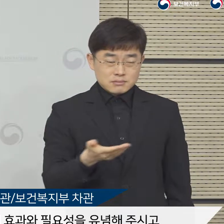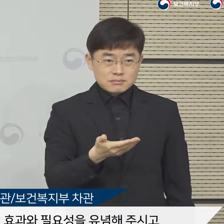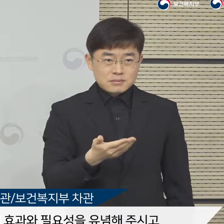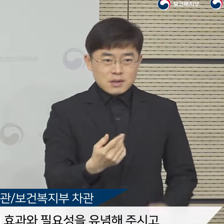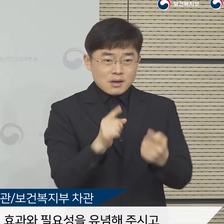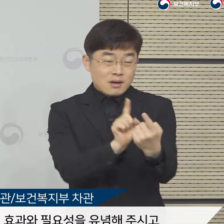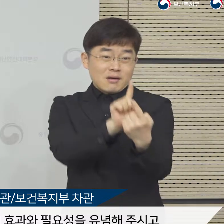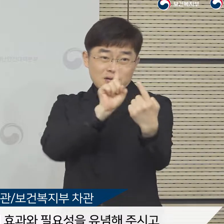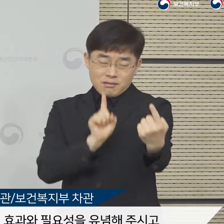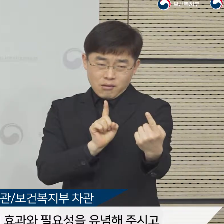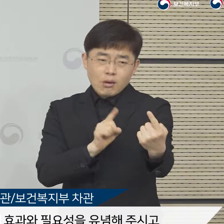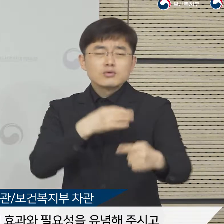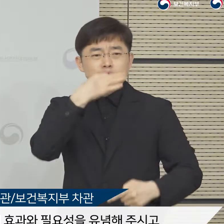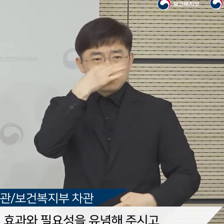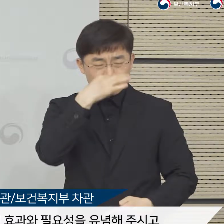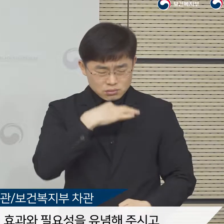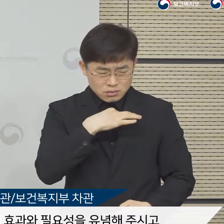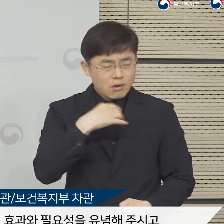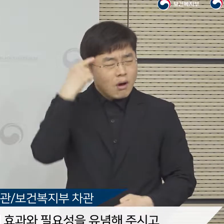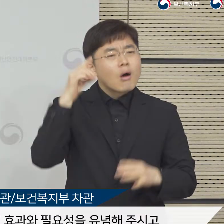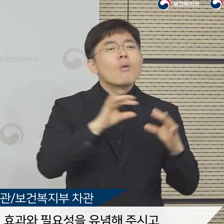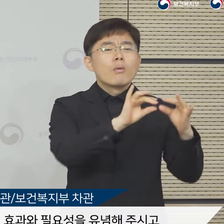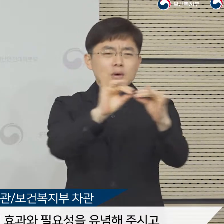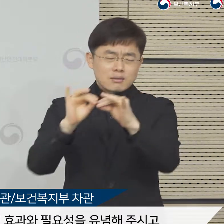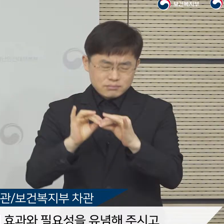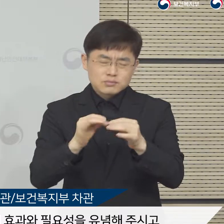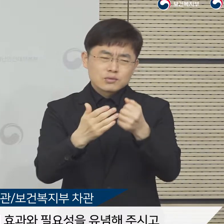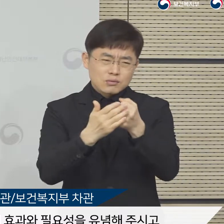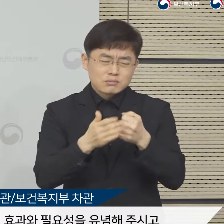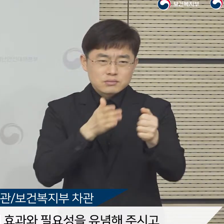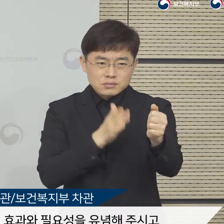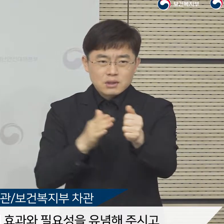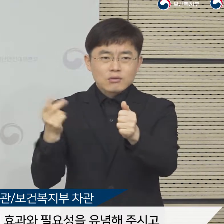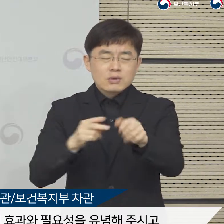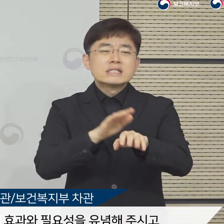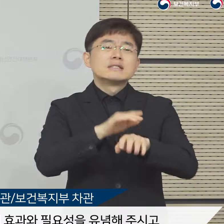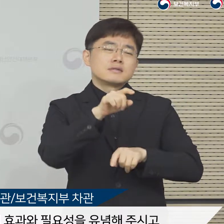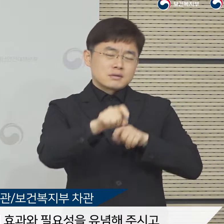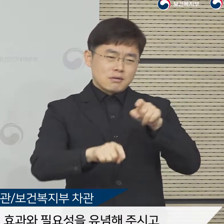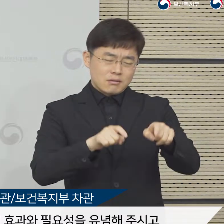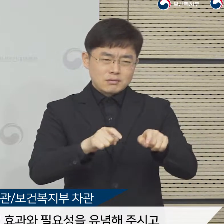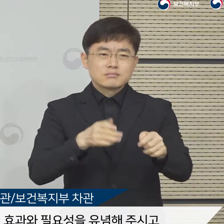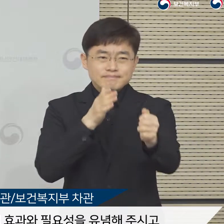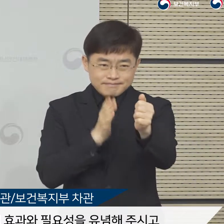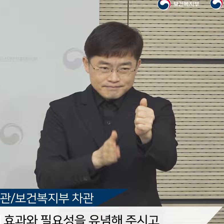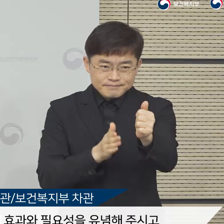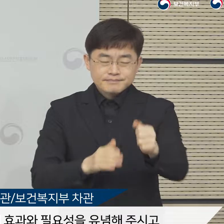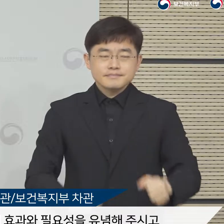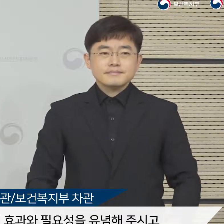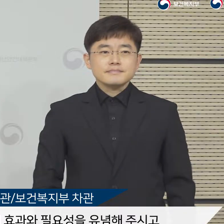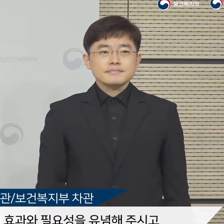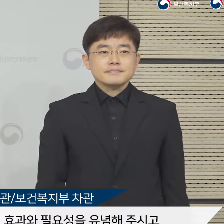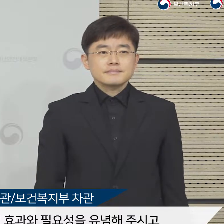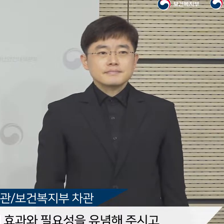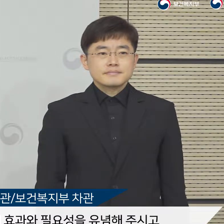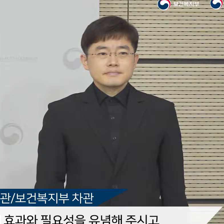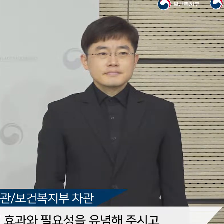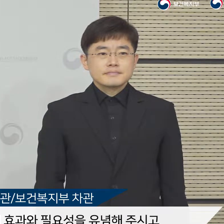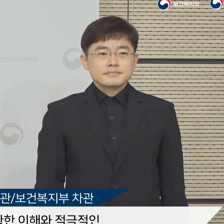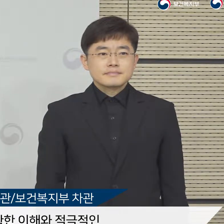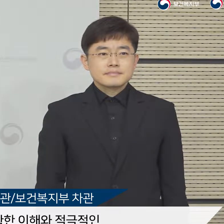사회적 거리두기 효과와 필요성을 유념해 주시고 실천해 주시는 것이 중요한 이유입니다.